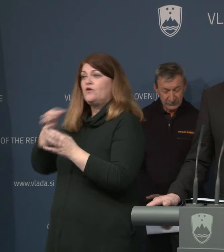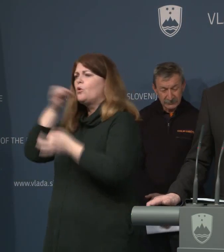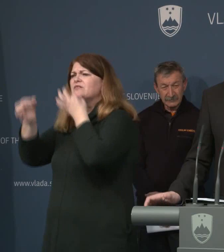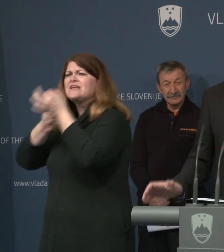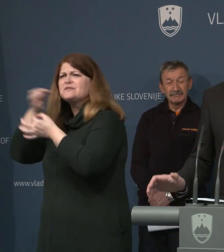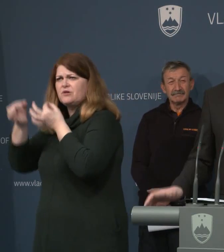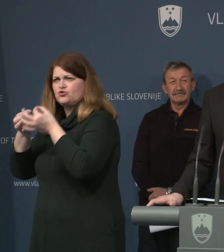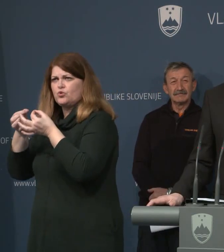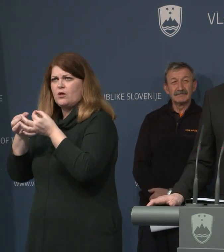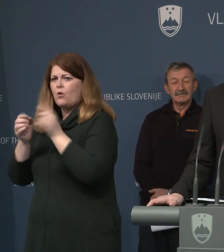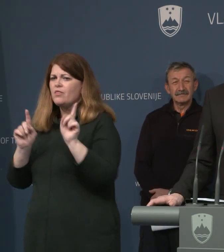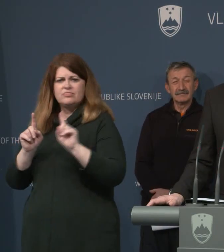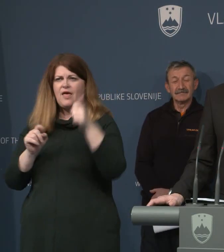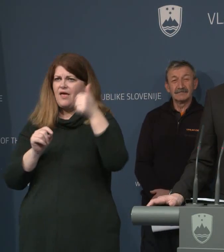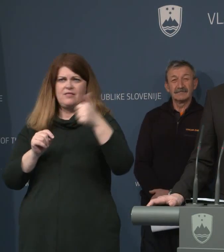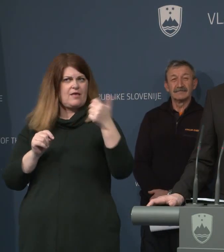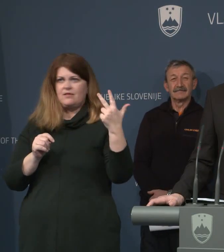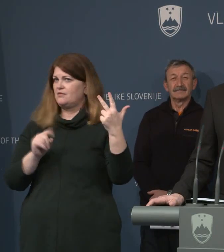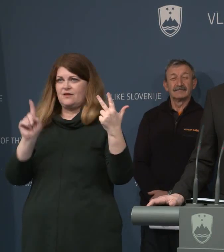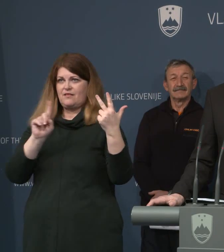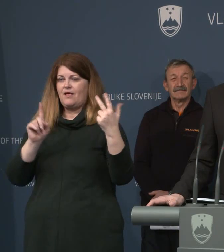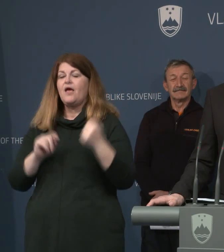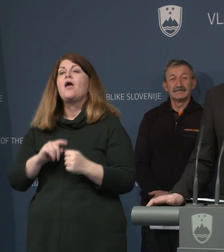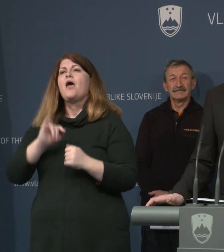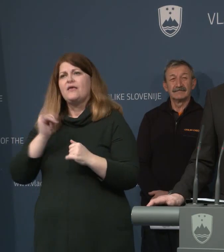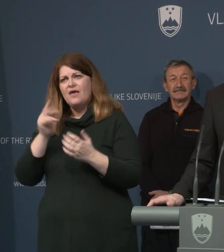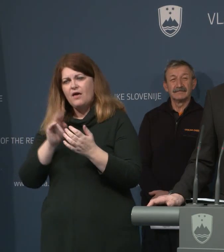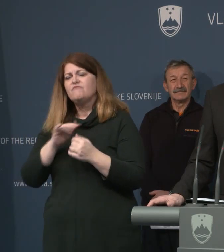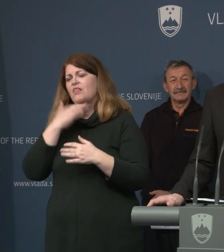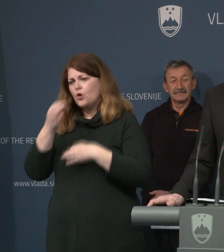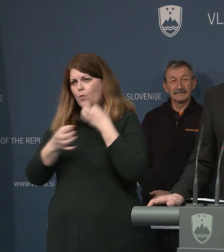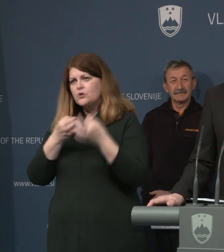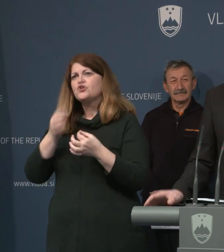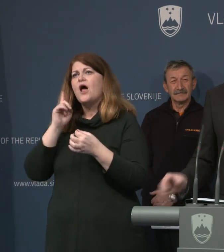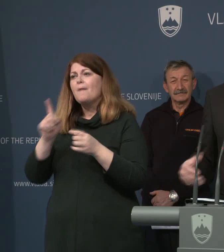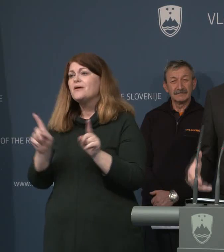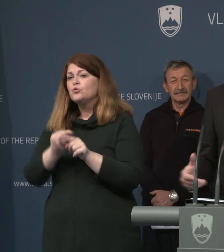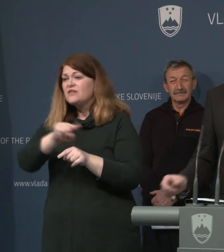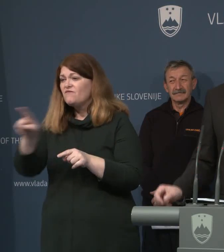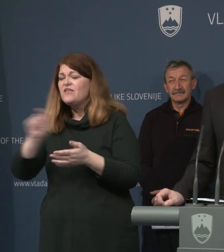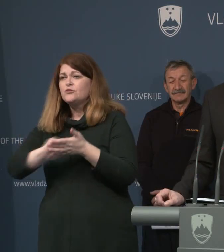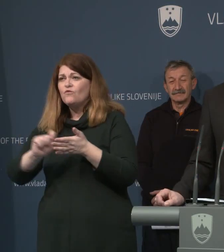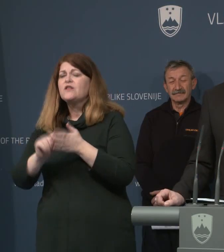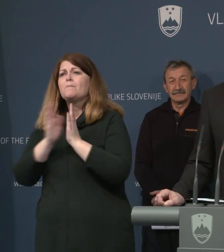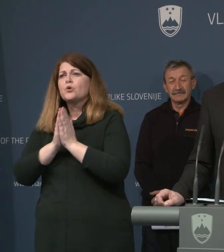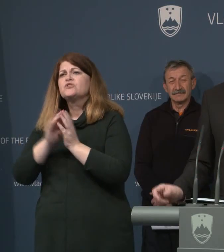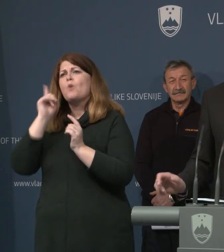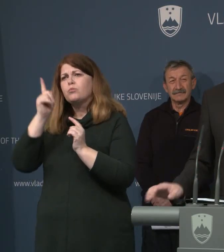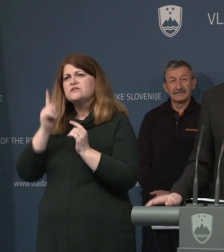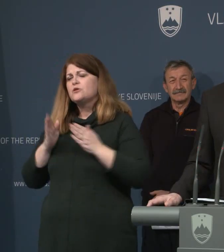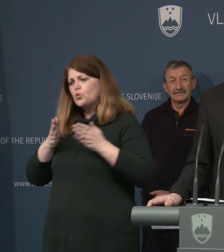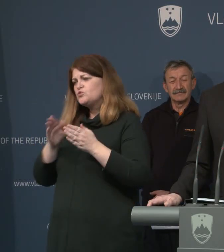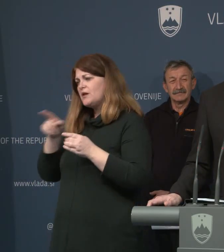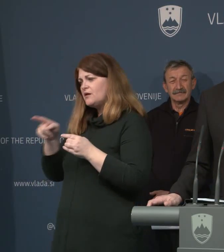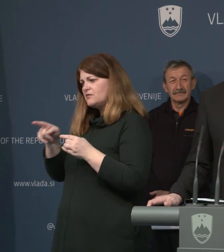informacije, tja naj pokličejo, vem, da je veliko vprašanj, ampak lepo prosim, če lahko vi kot novinari pomagate in jih na to klicni center usmerite, ker boste